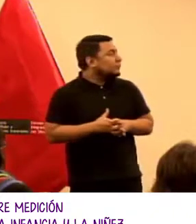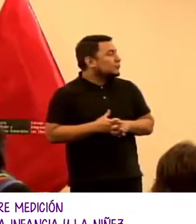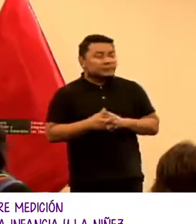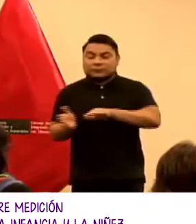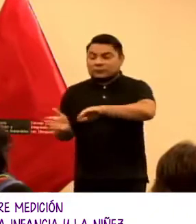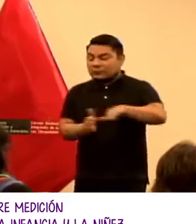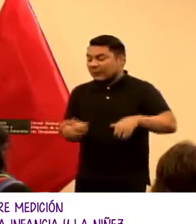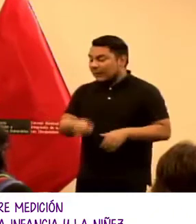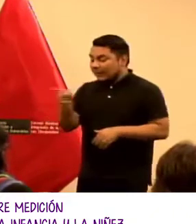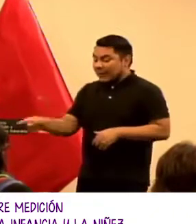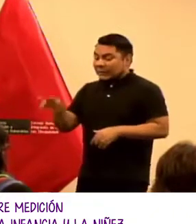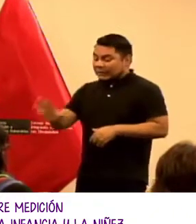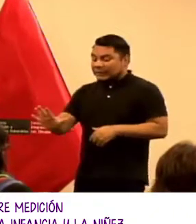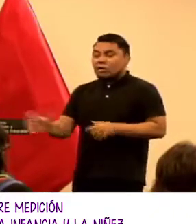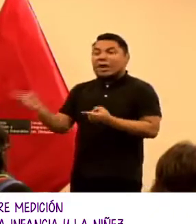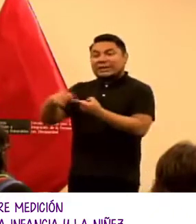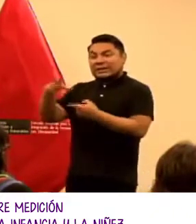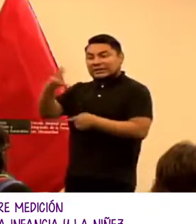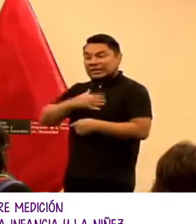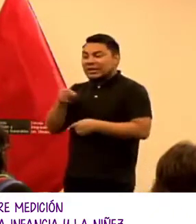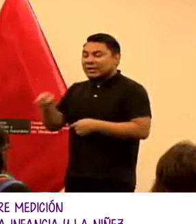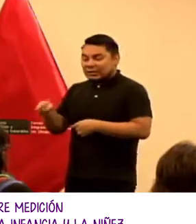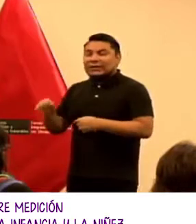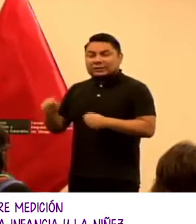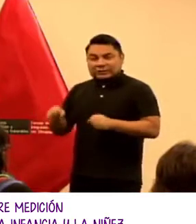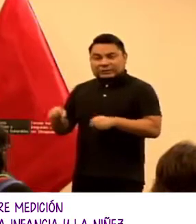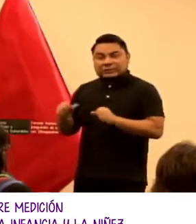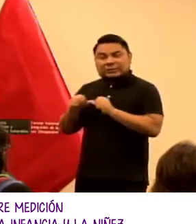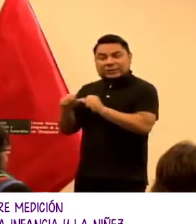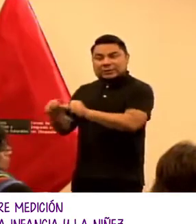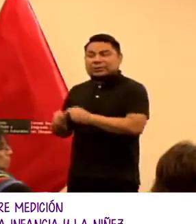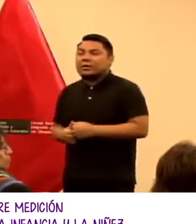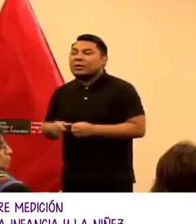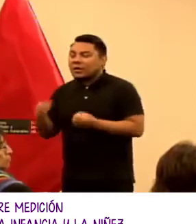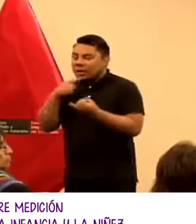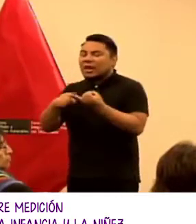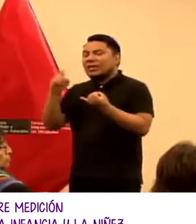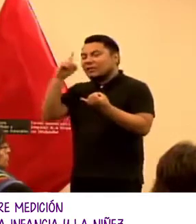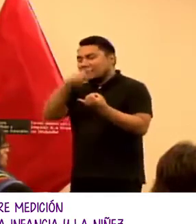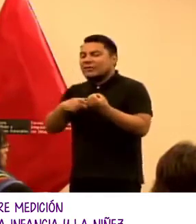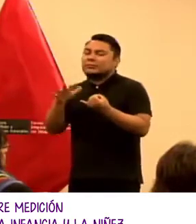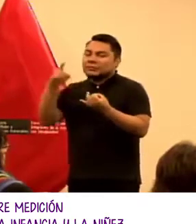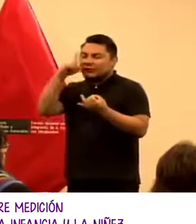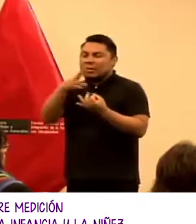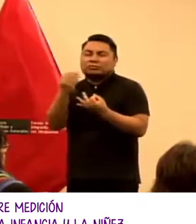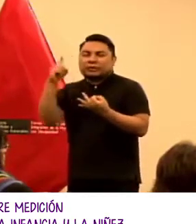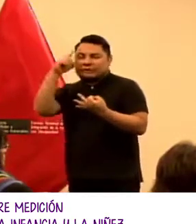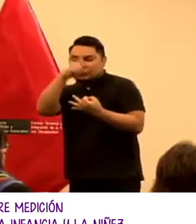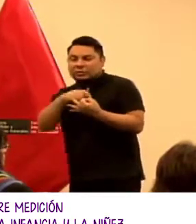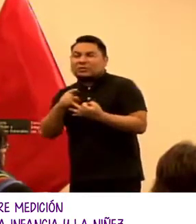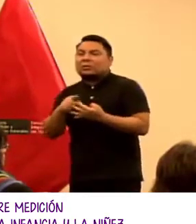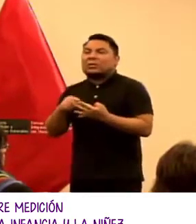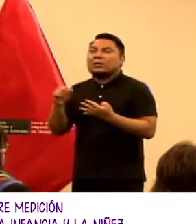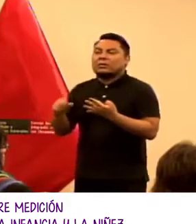Para los niños de 5 a 17 años se mantiene, en cambio, ninguna dificultad, cierta dificultad, mucha dificultad, o